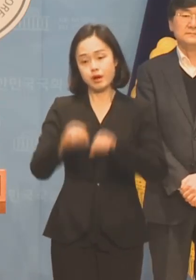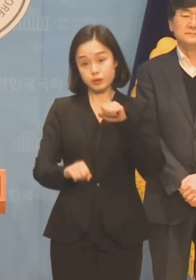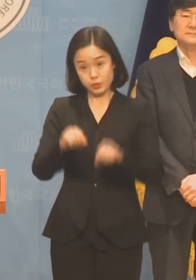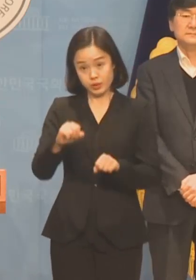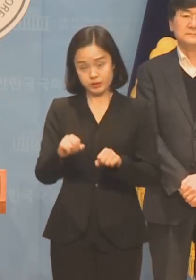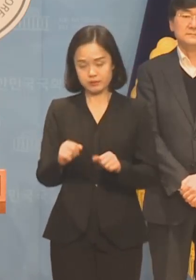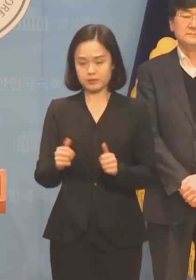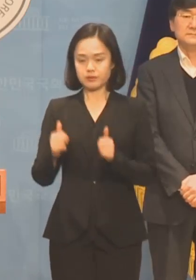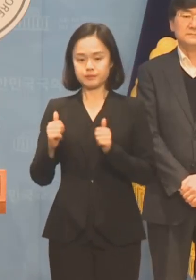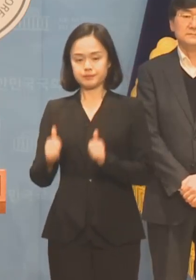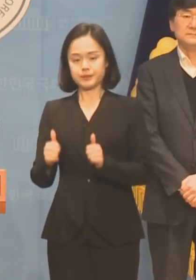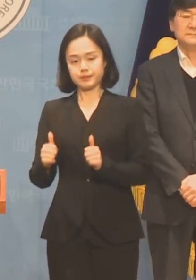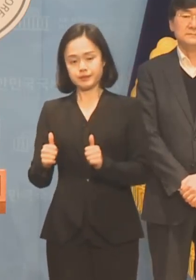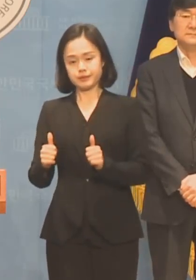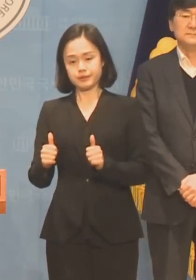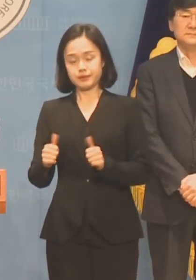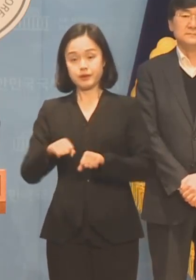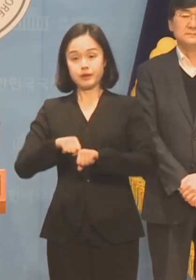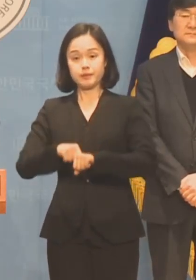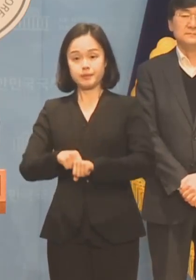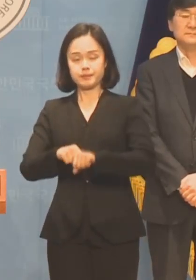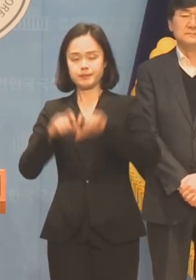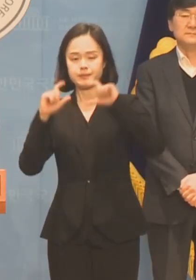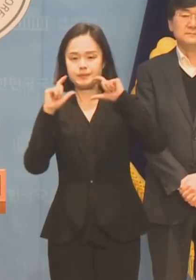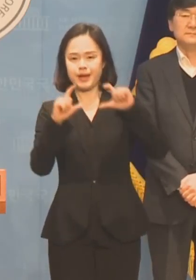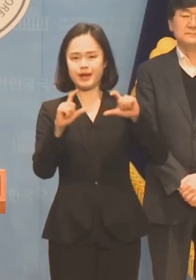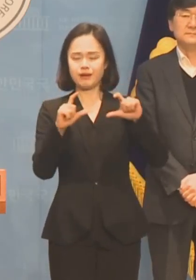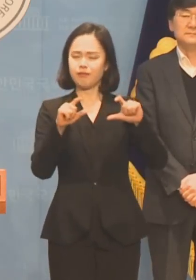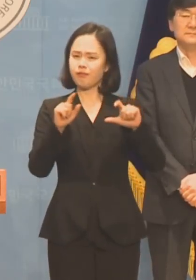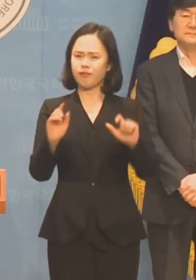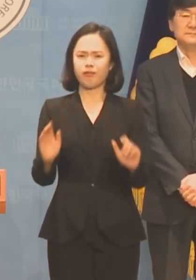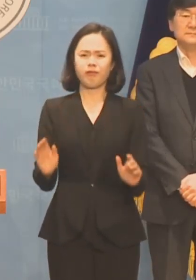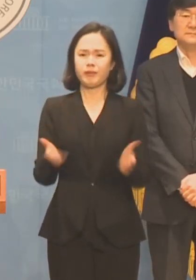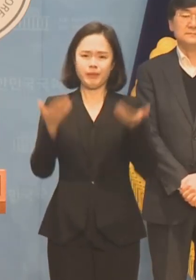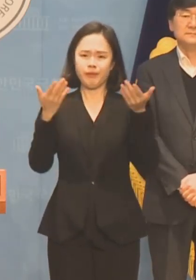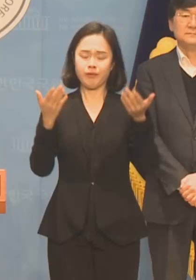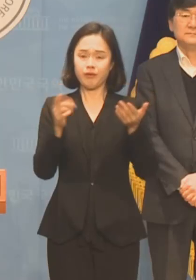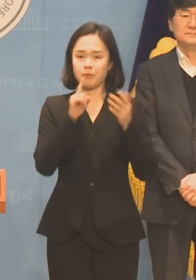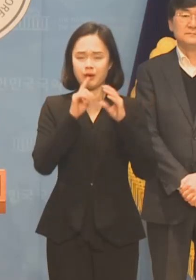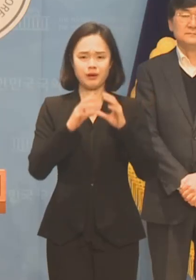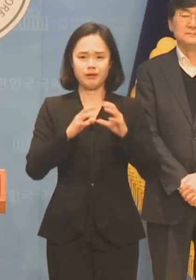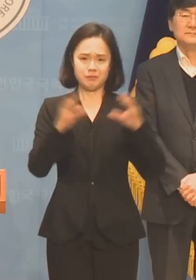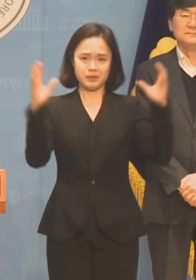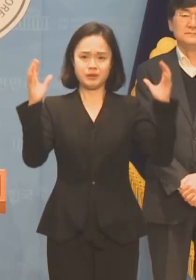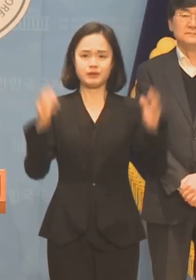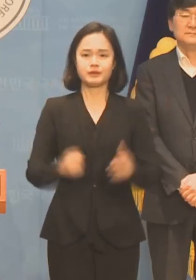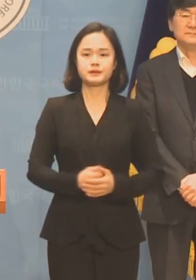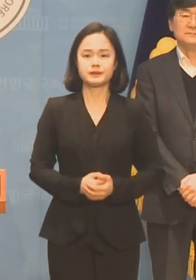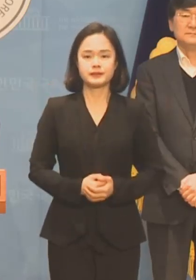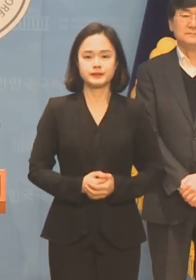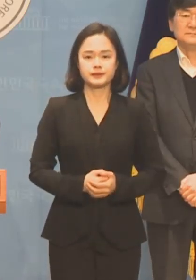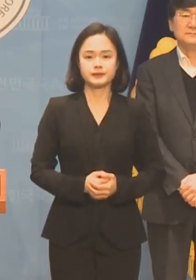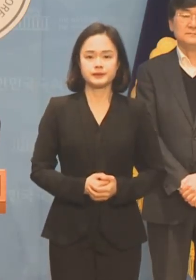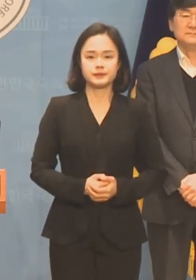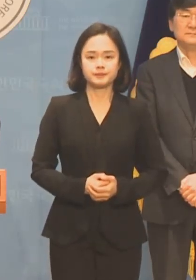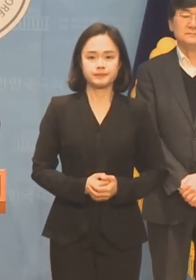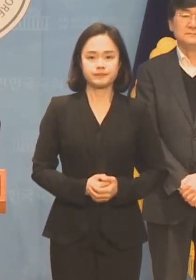솜방망이 처벌 판결이라는 비판이 일고 있습니다. 이에 대해서 오늘